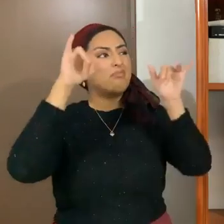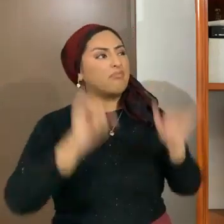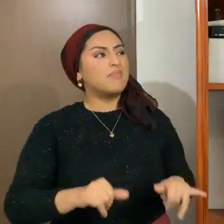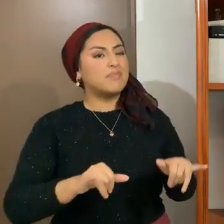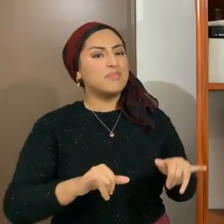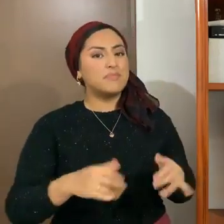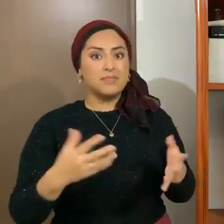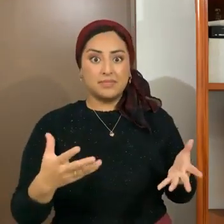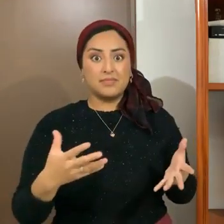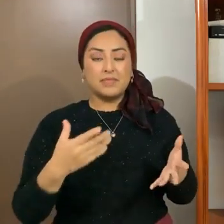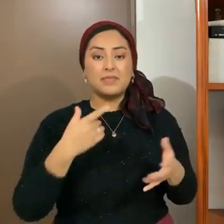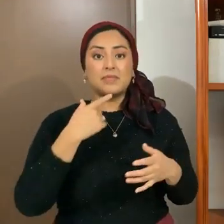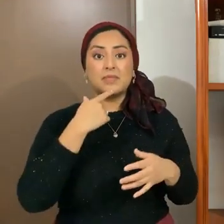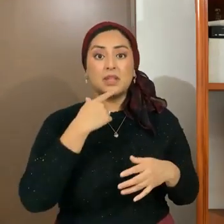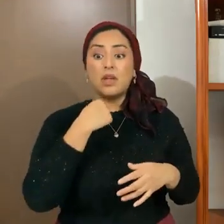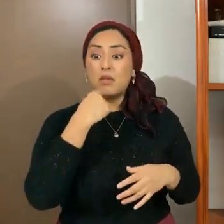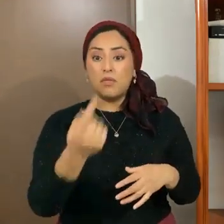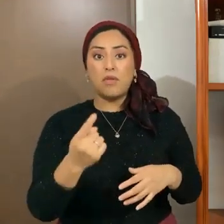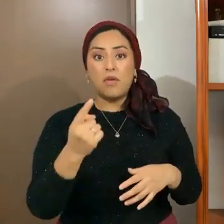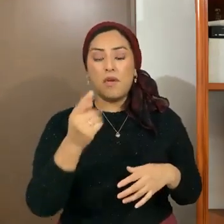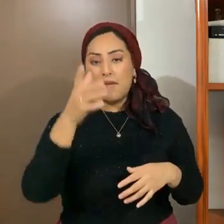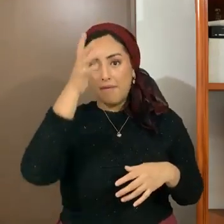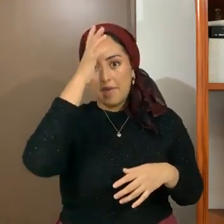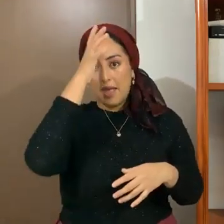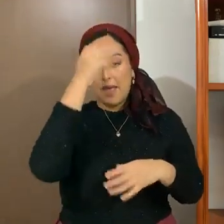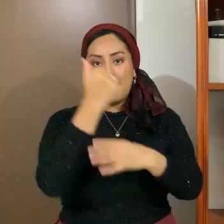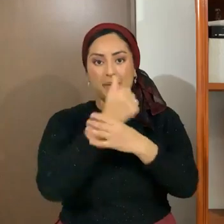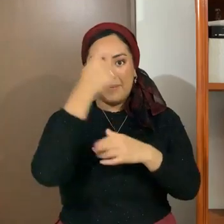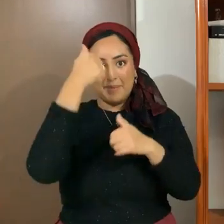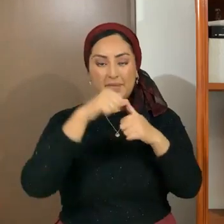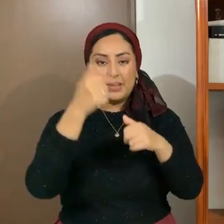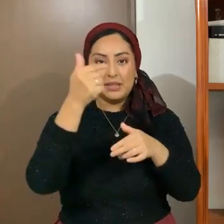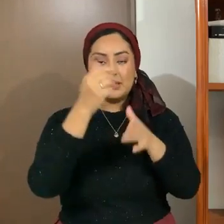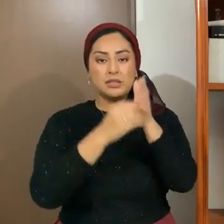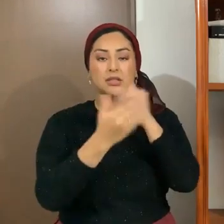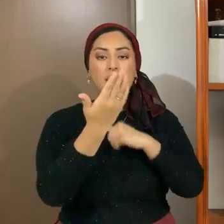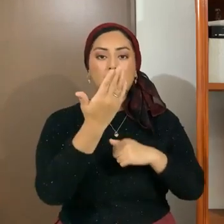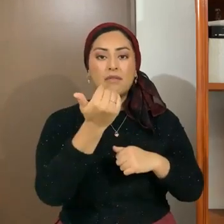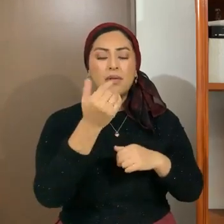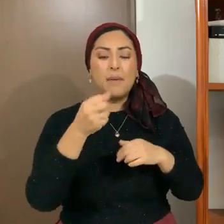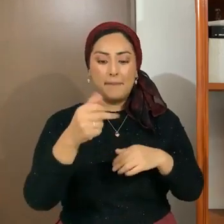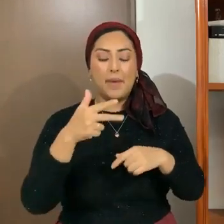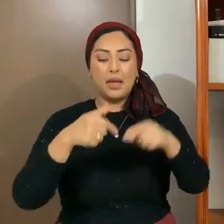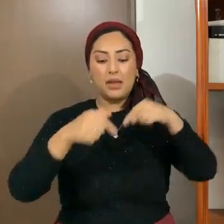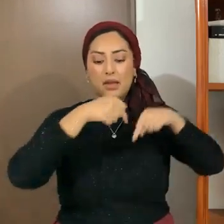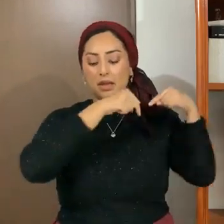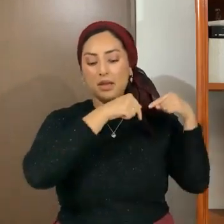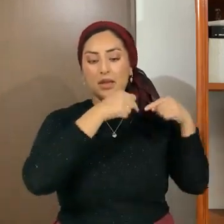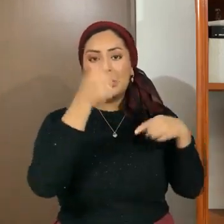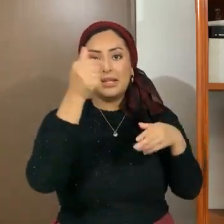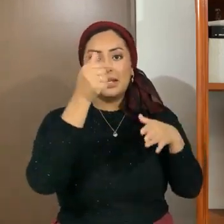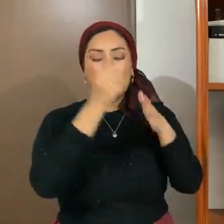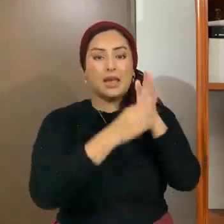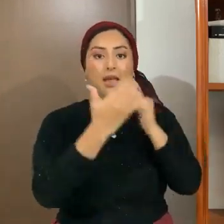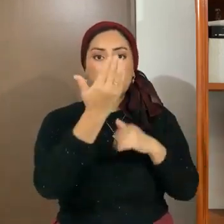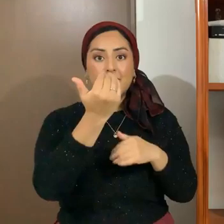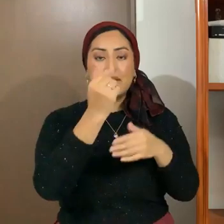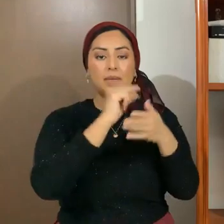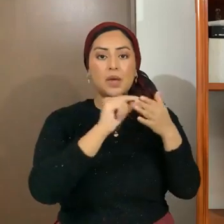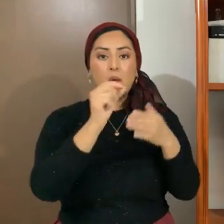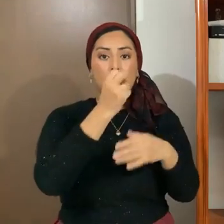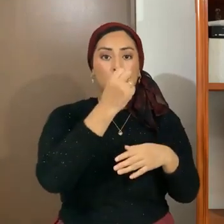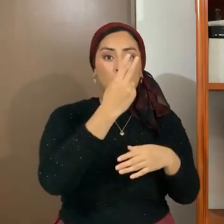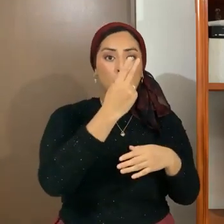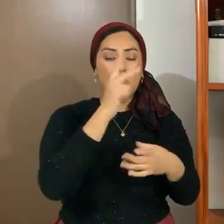lo profetizado a nuestro padre Abraham en Génesis 15. Eso sí vamos a verlo. Vamos a Génesis 15 en los versos